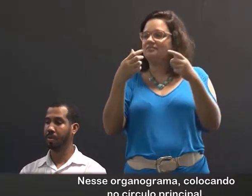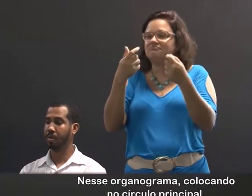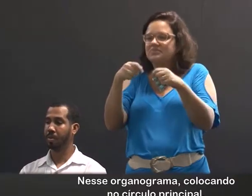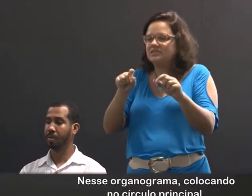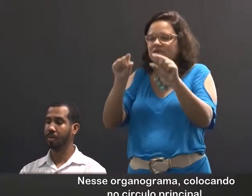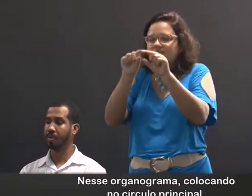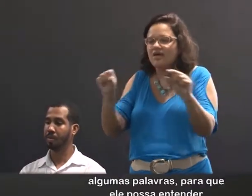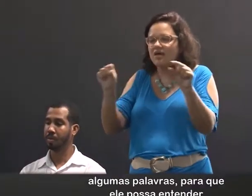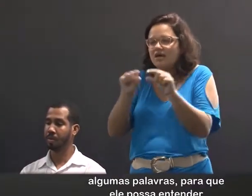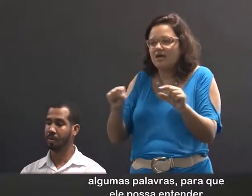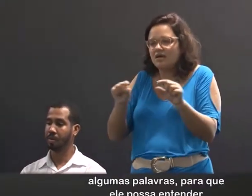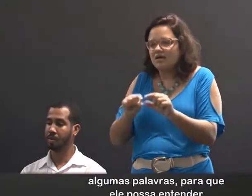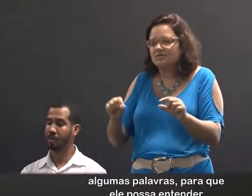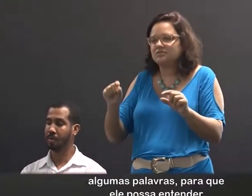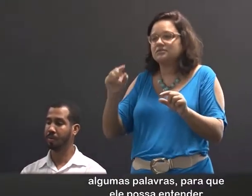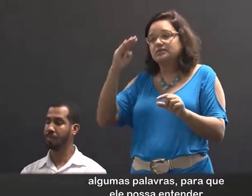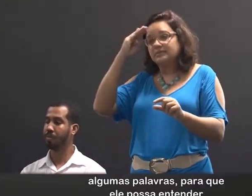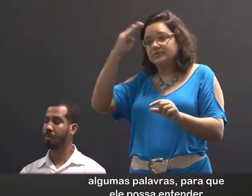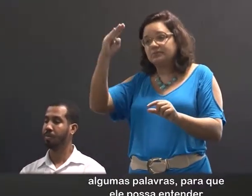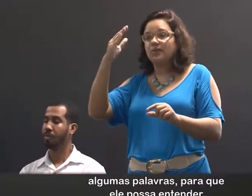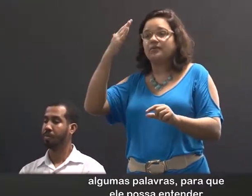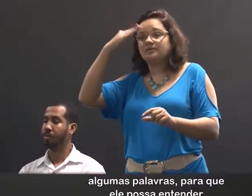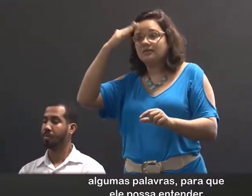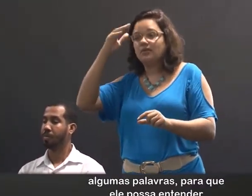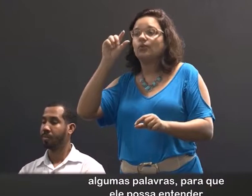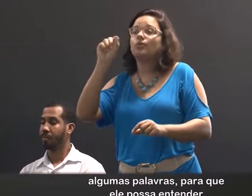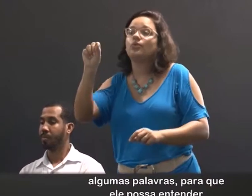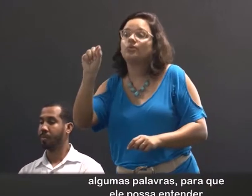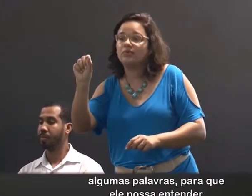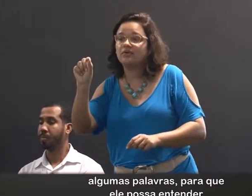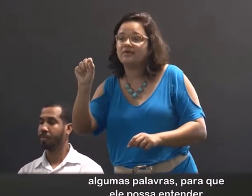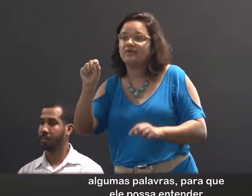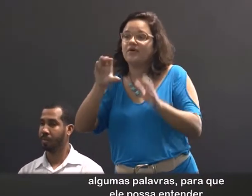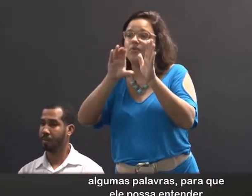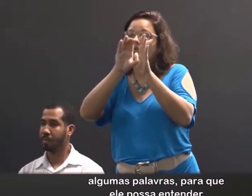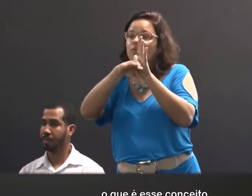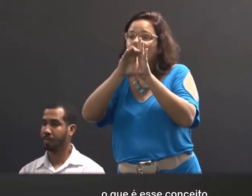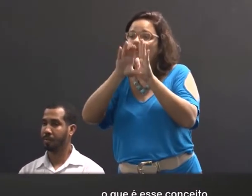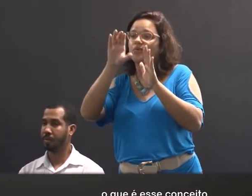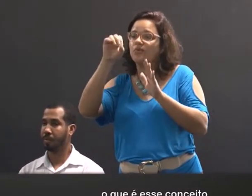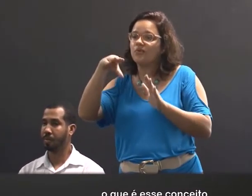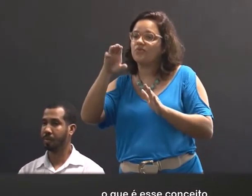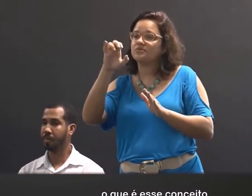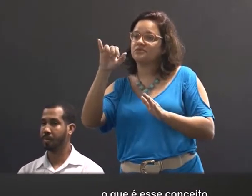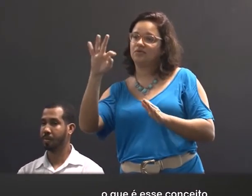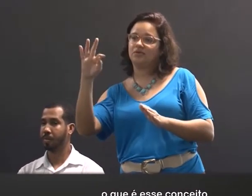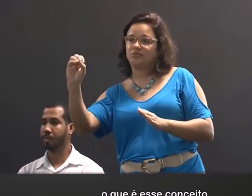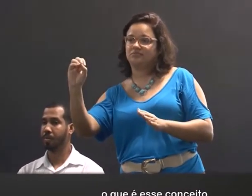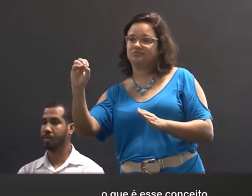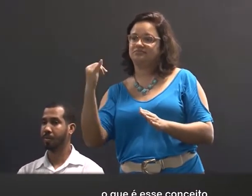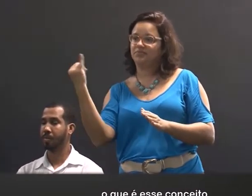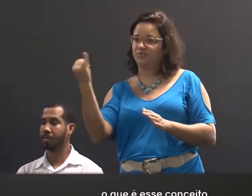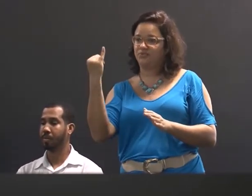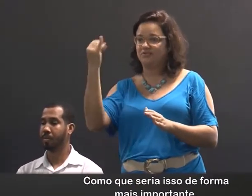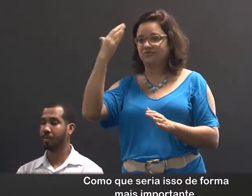principal algumas palavras, por exemplo, para que ele possa entender o que é esse conceito, né? Que é esse